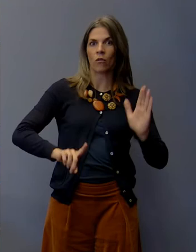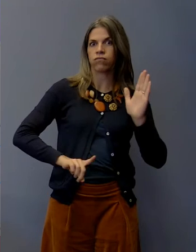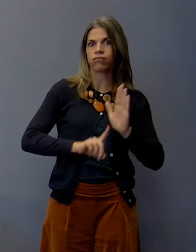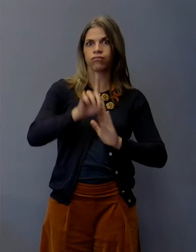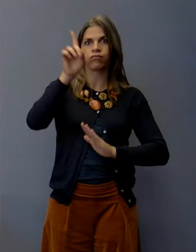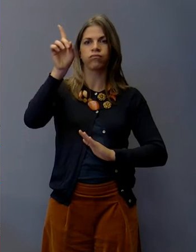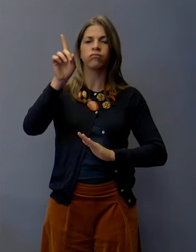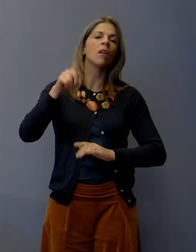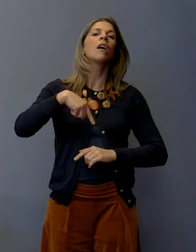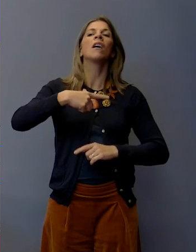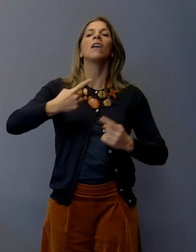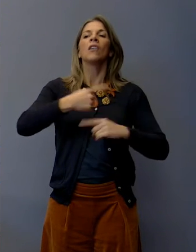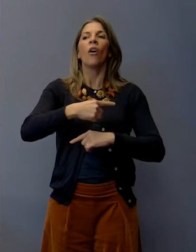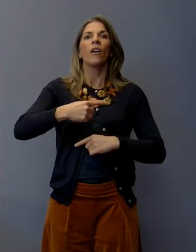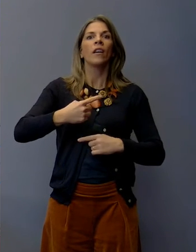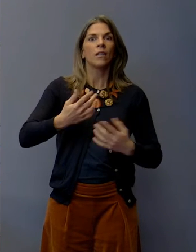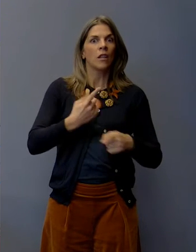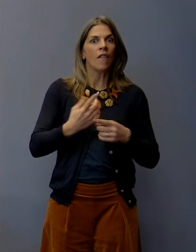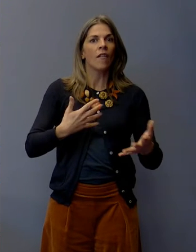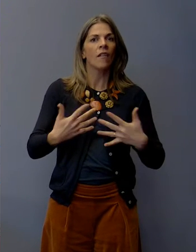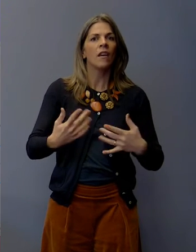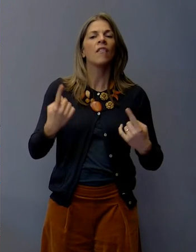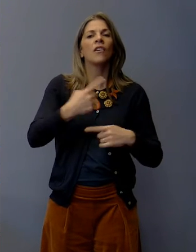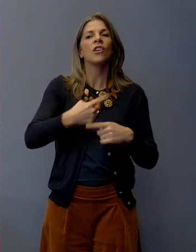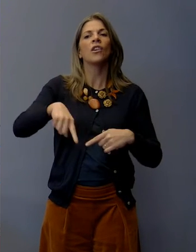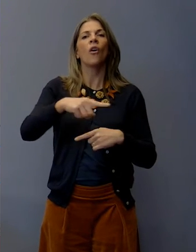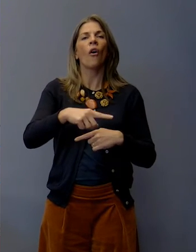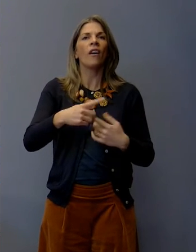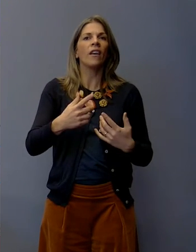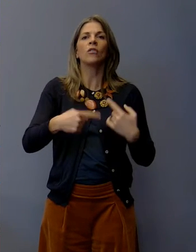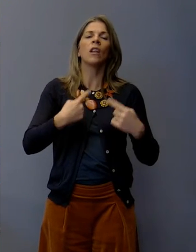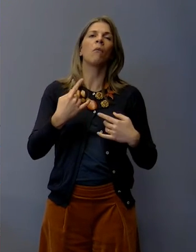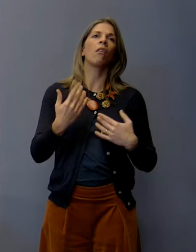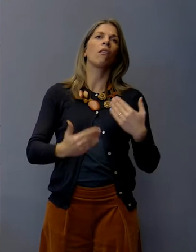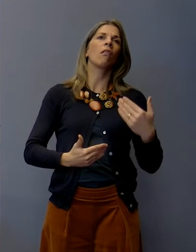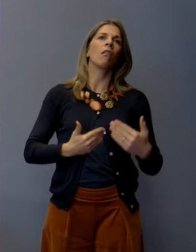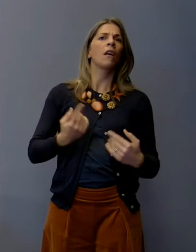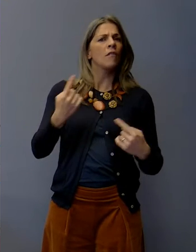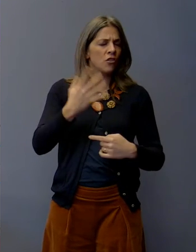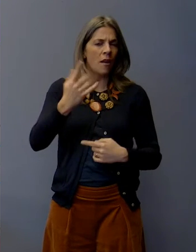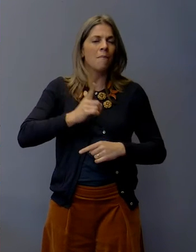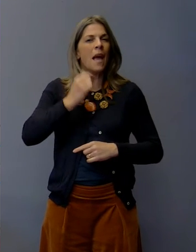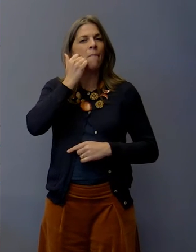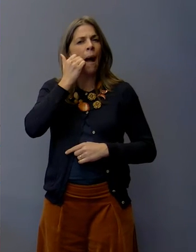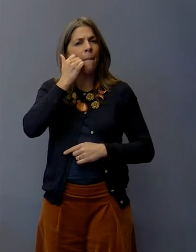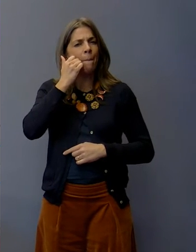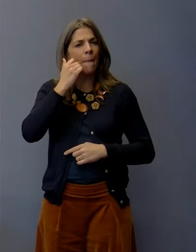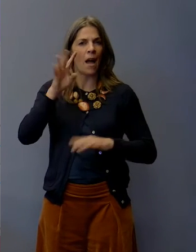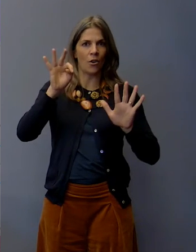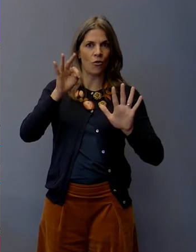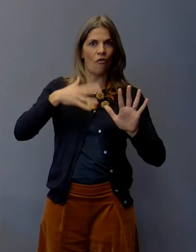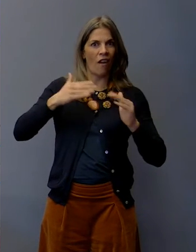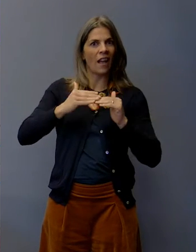vaccinazioni vi dico solo per mia madre ultranovantenne ad oggi non sappiamo ancora se può